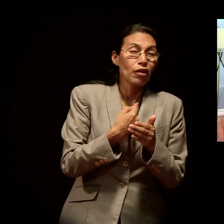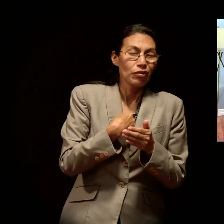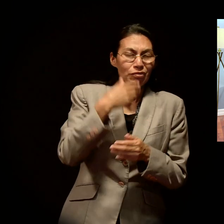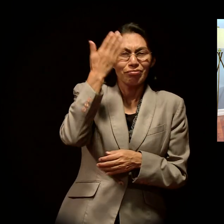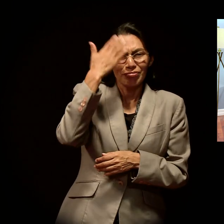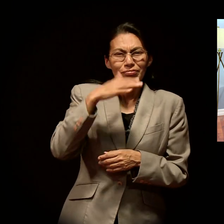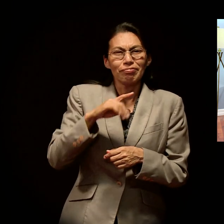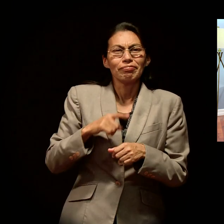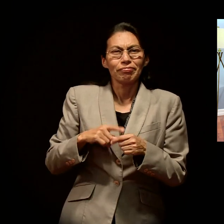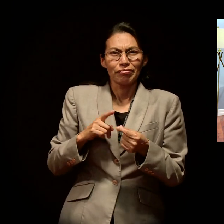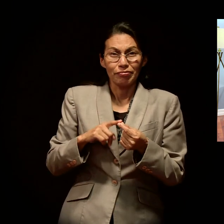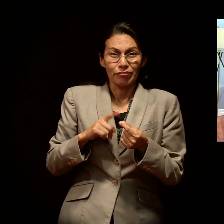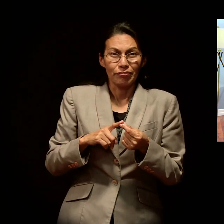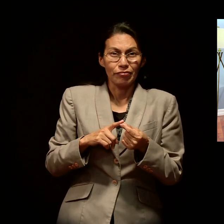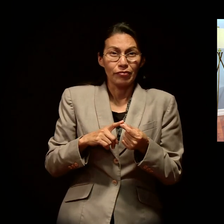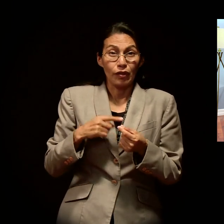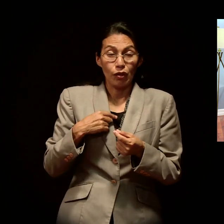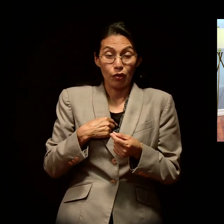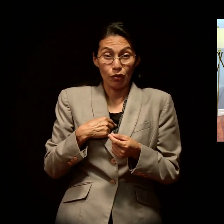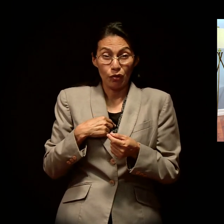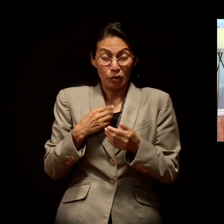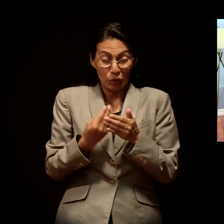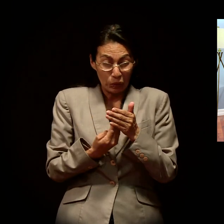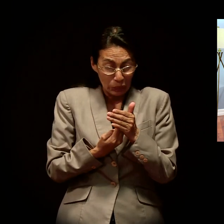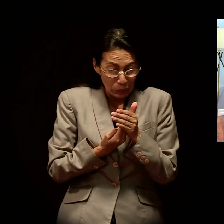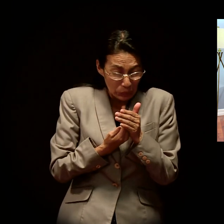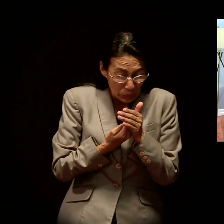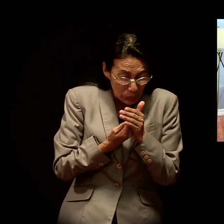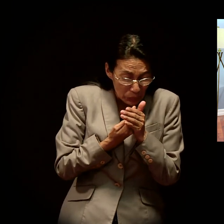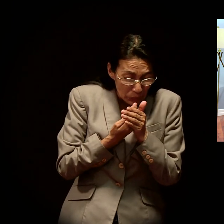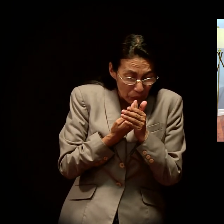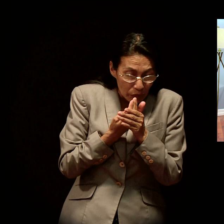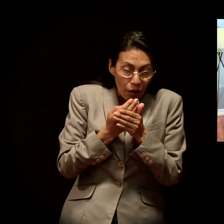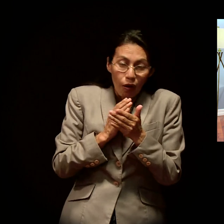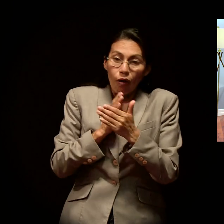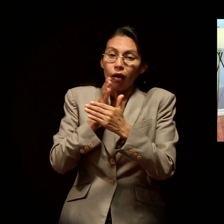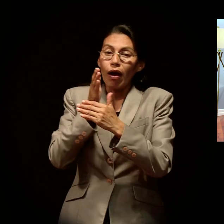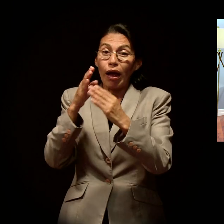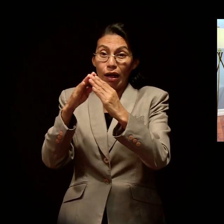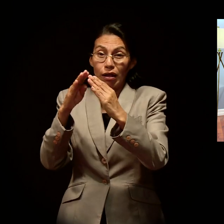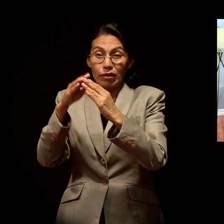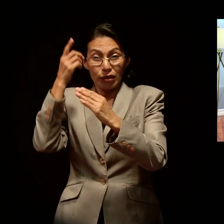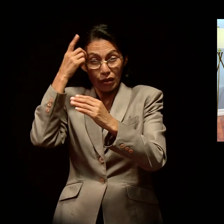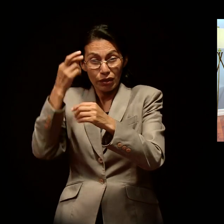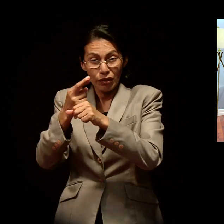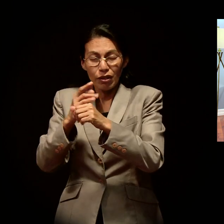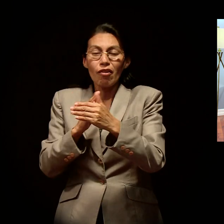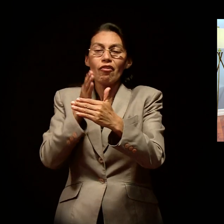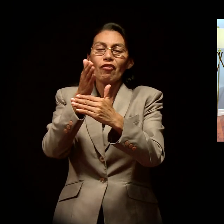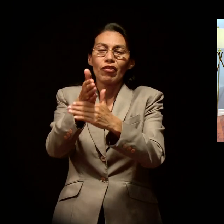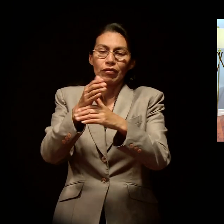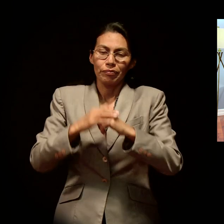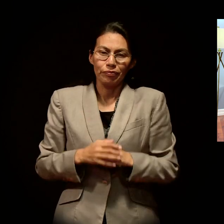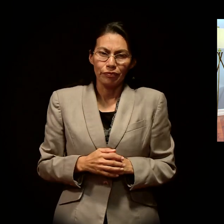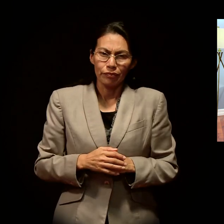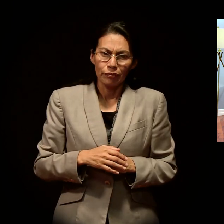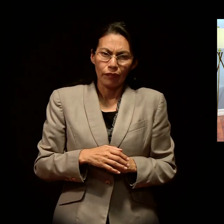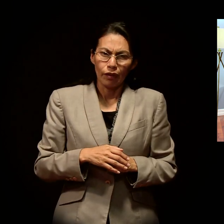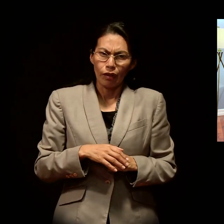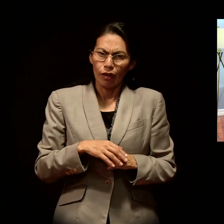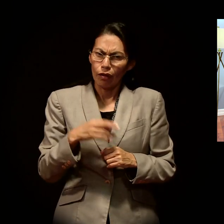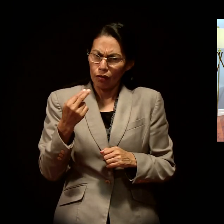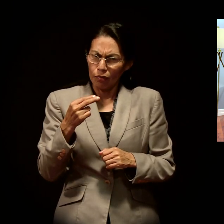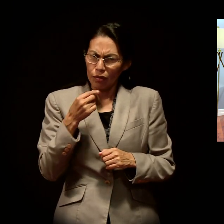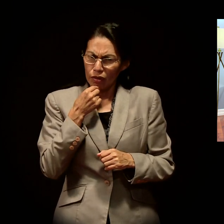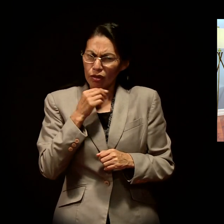mañanita yo ya sabía quién era el niño y madrugué para ir a la casa de la directora a decirle ya tengo el nombre del niño